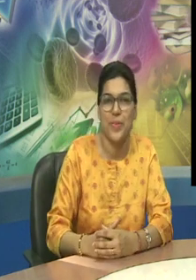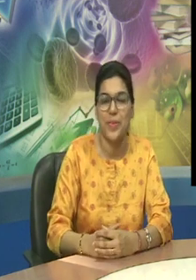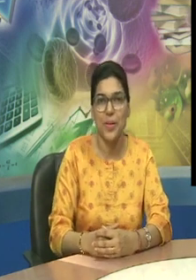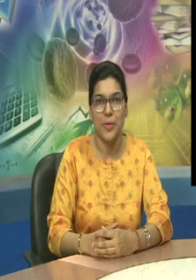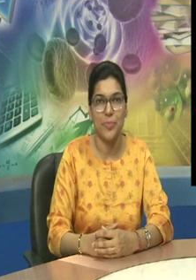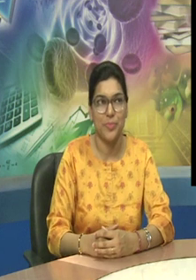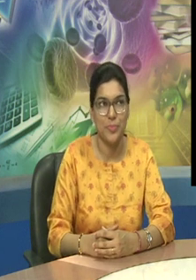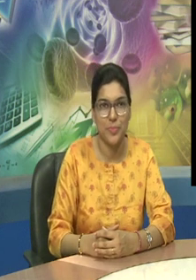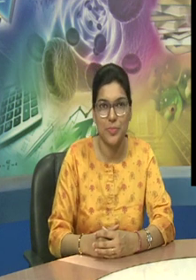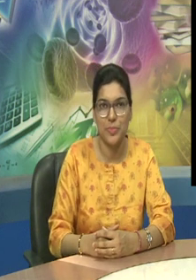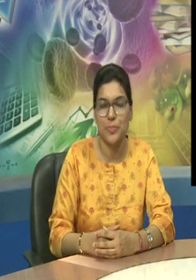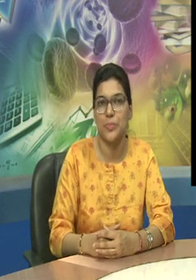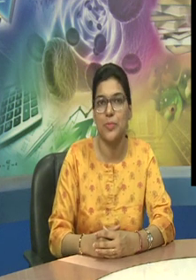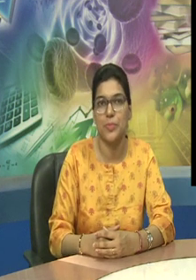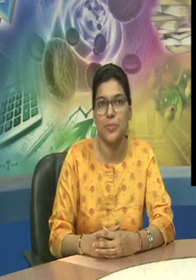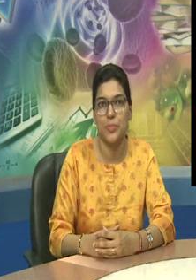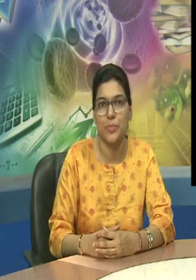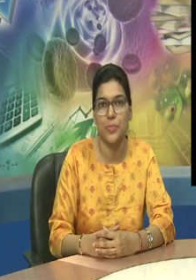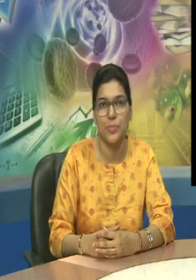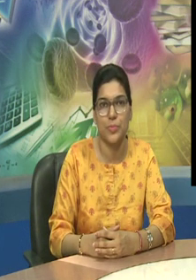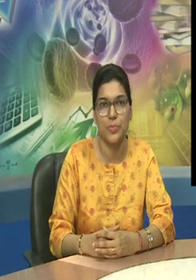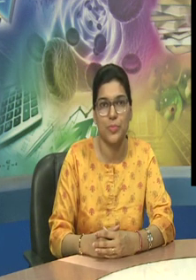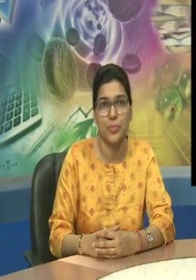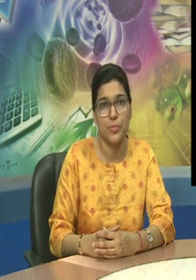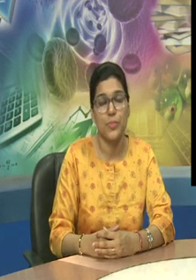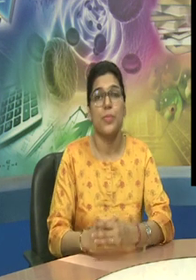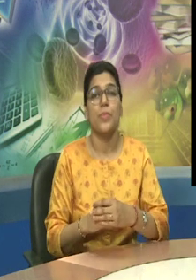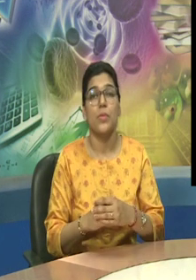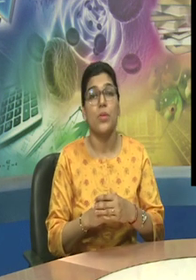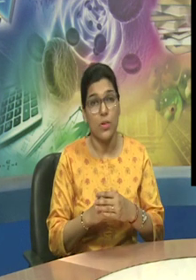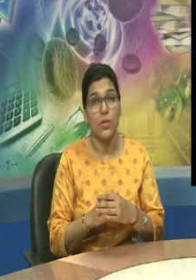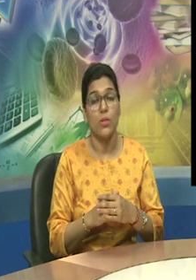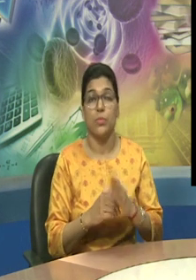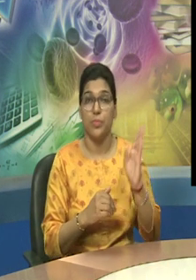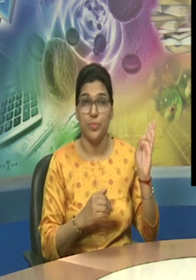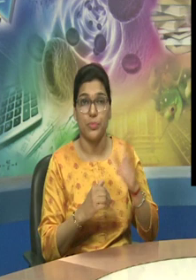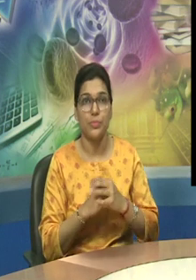कबीर को सर्वत्र अपने राम का ही प्रेम दिखाई देता है।